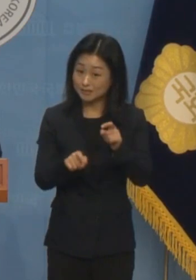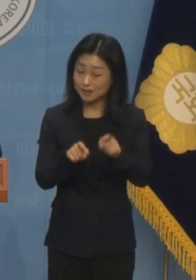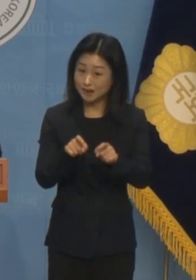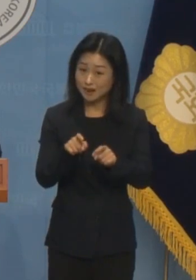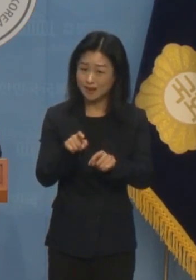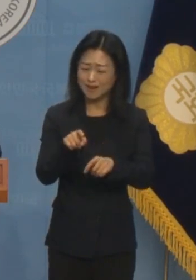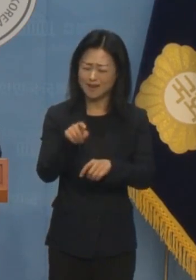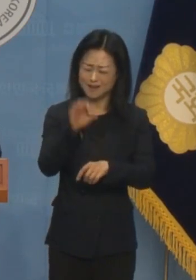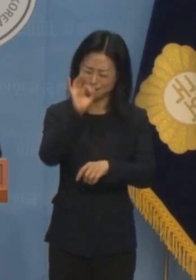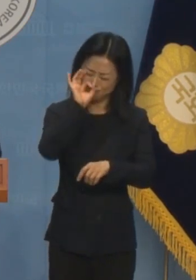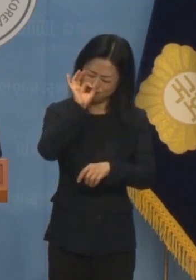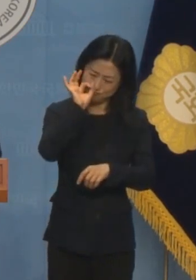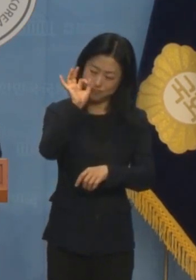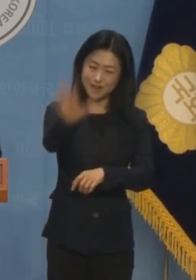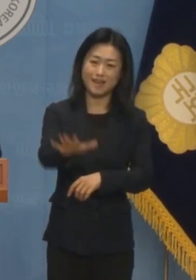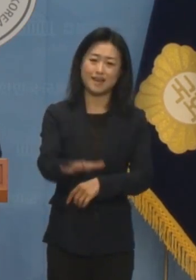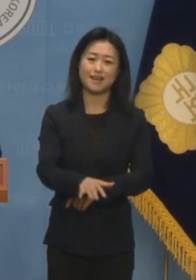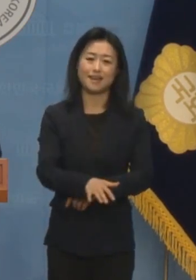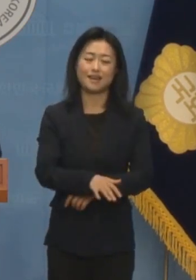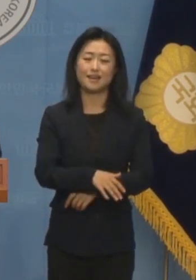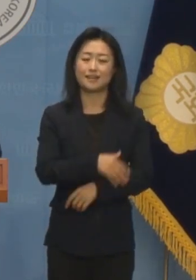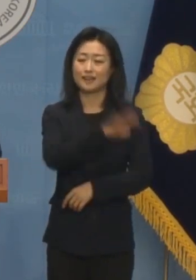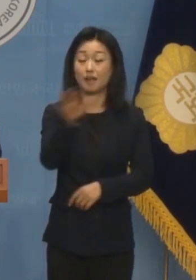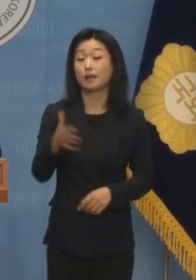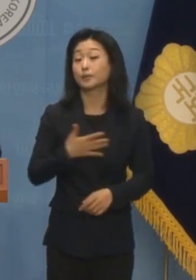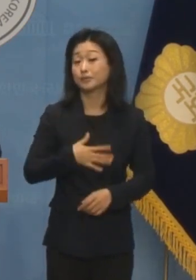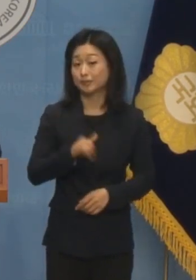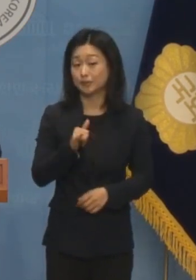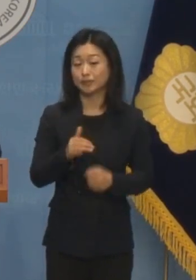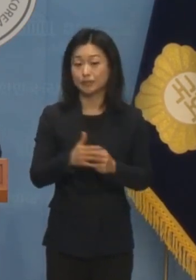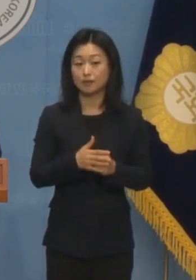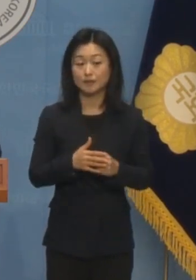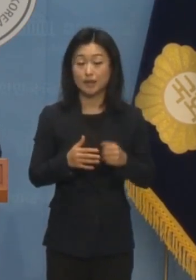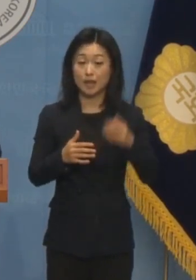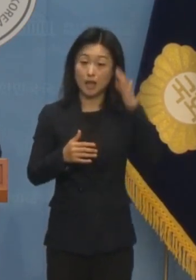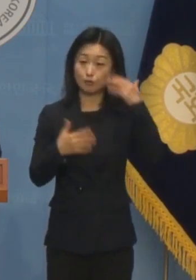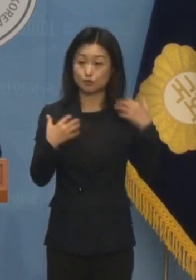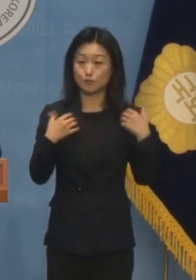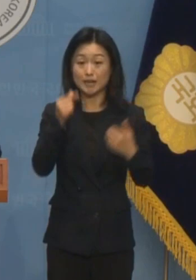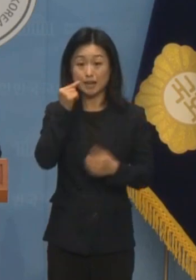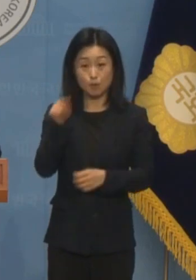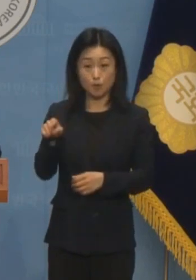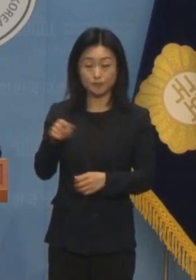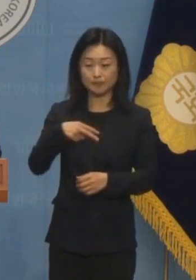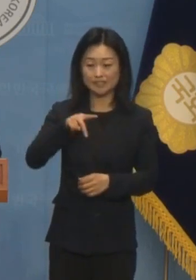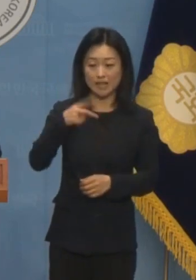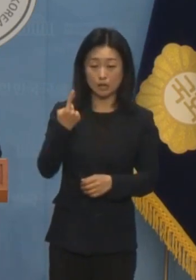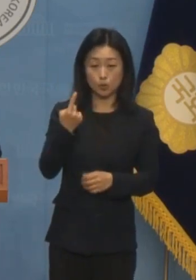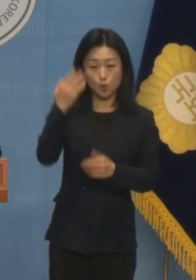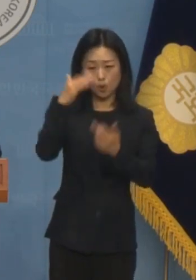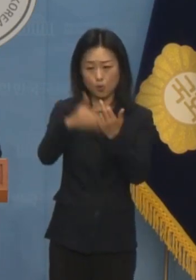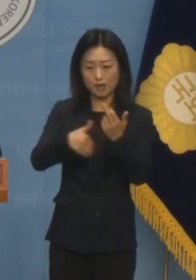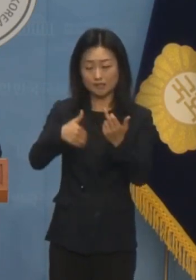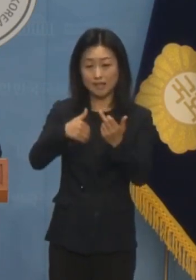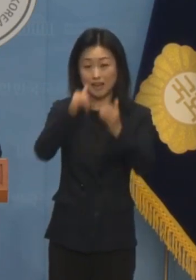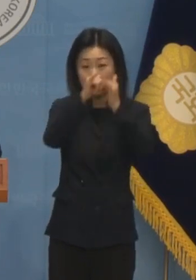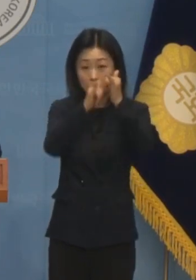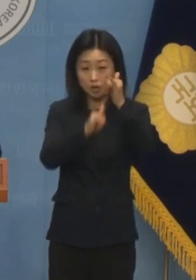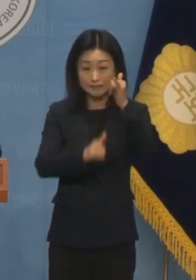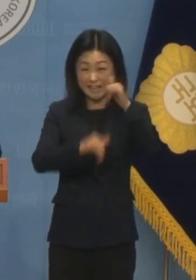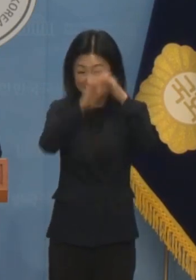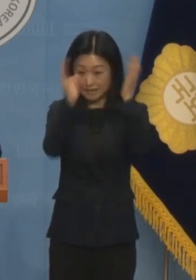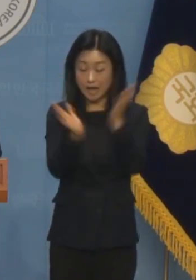것은 너무도 명확 관한 일입니다 따라서 우리 정부는 일본이 사도 강산의 전체 역사를